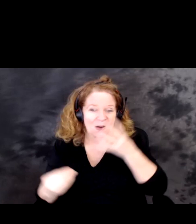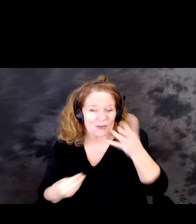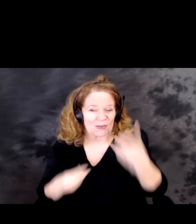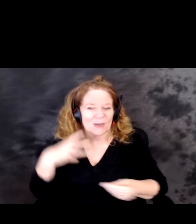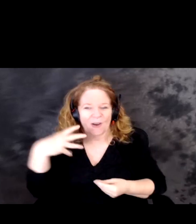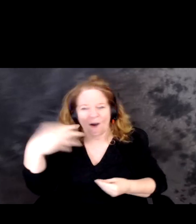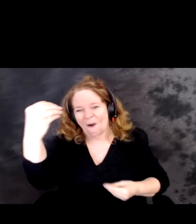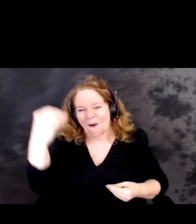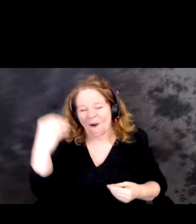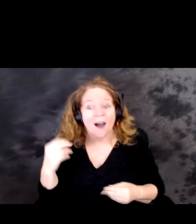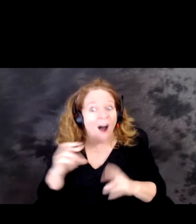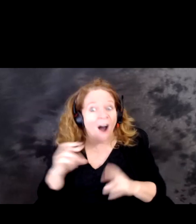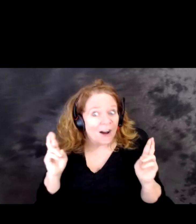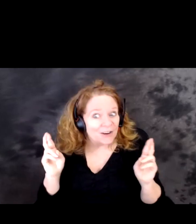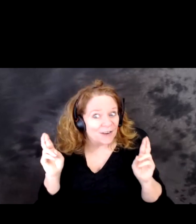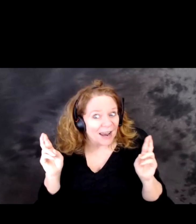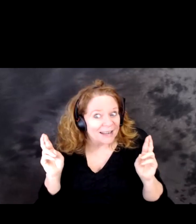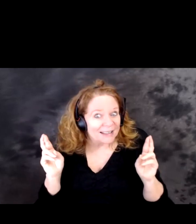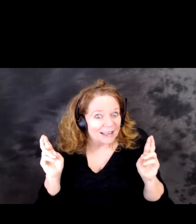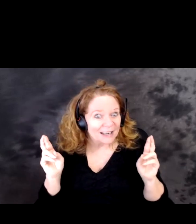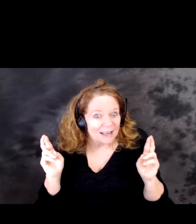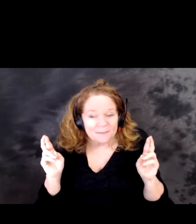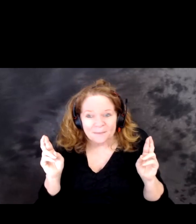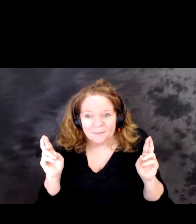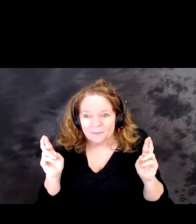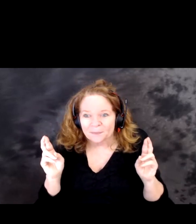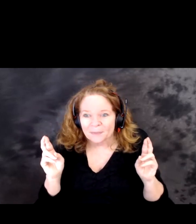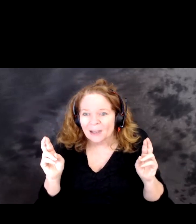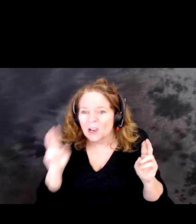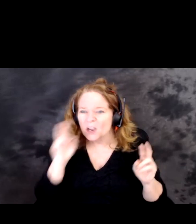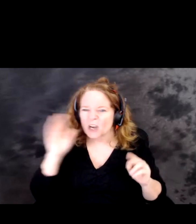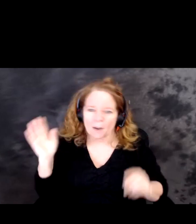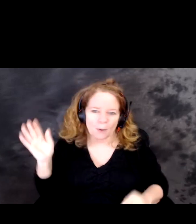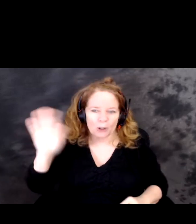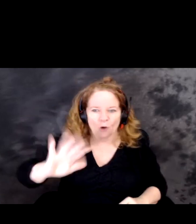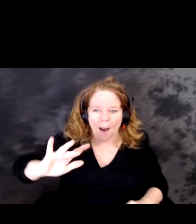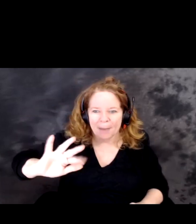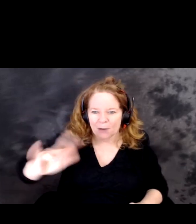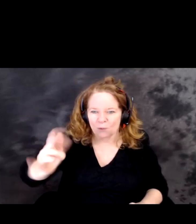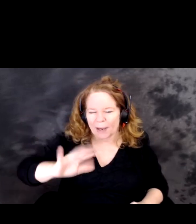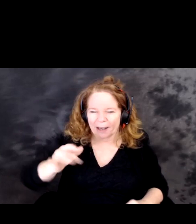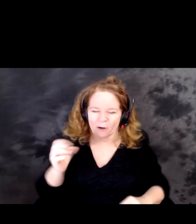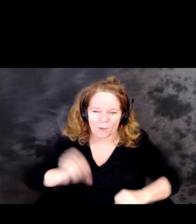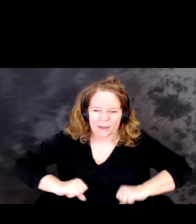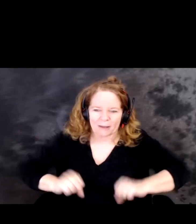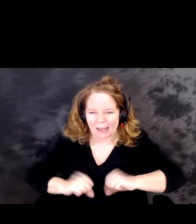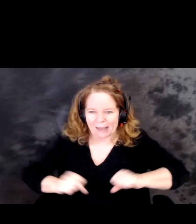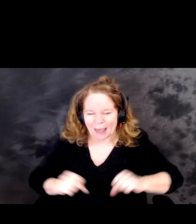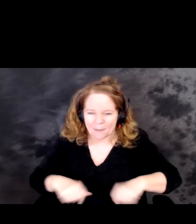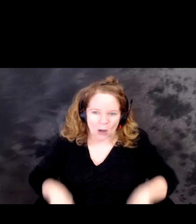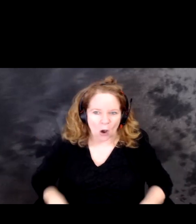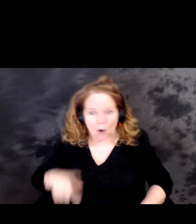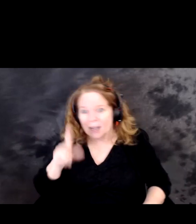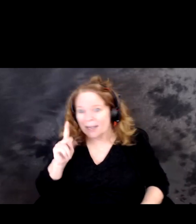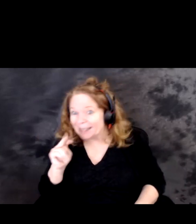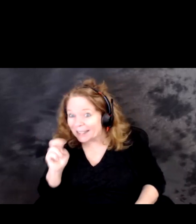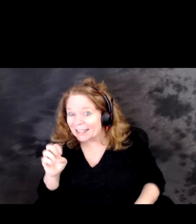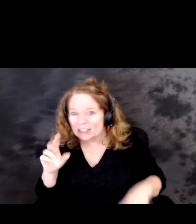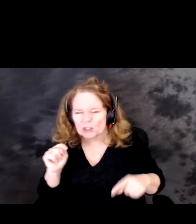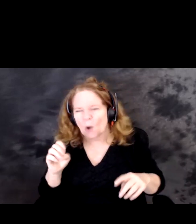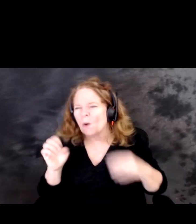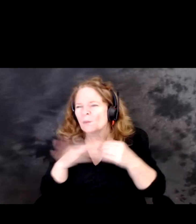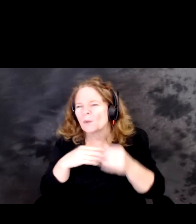vamos, boom, boom, boom. ¿Listos? Vamos a mover nuestros deditos y